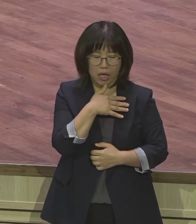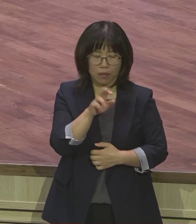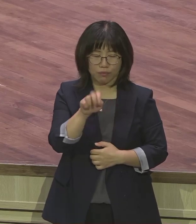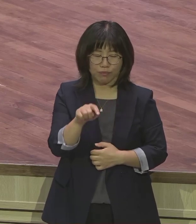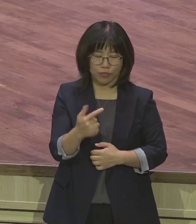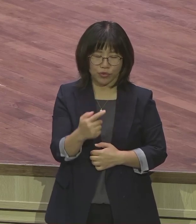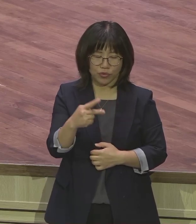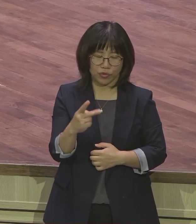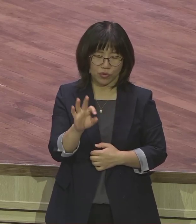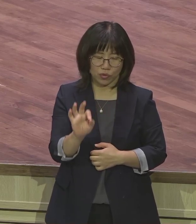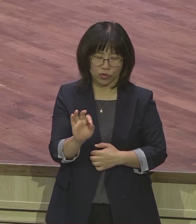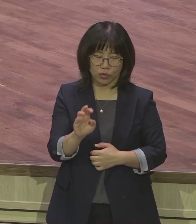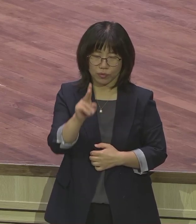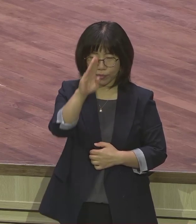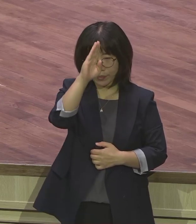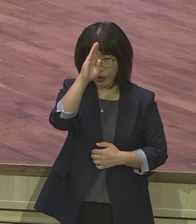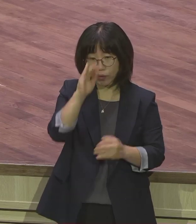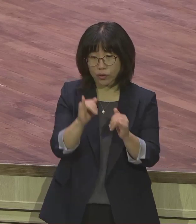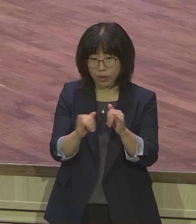이게 심각하구나